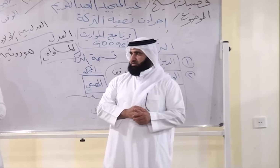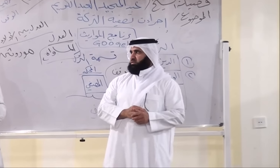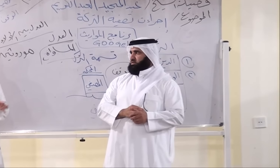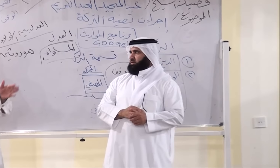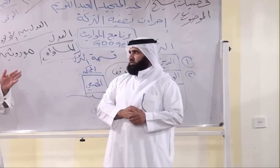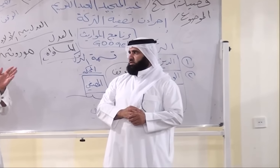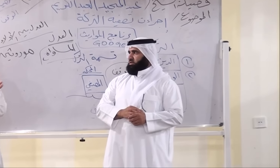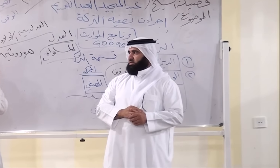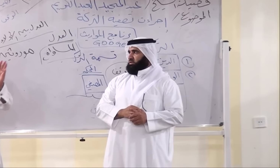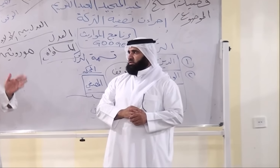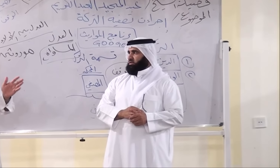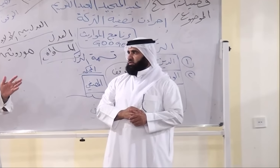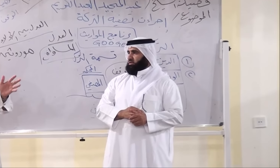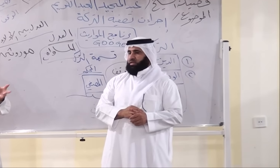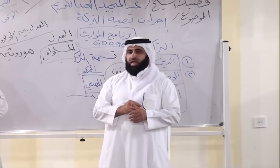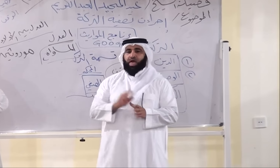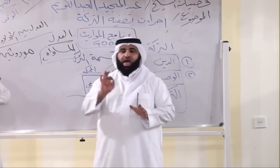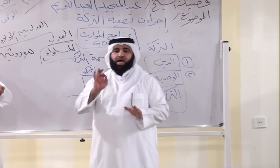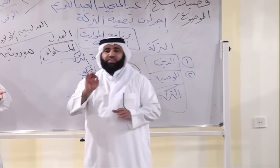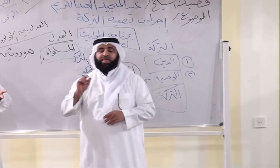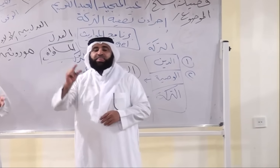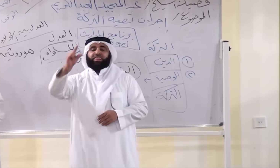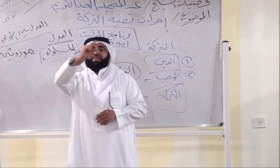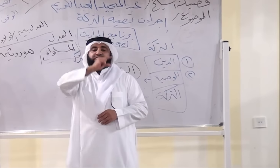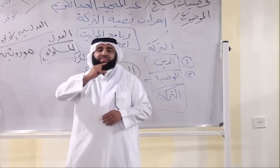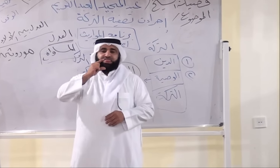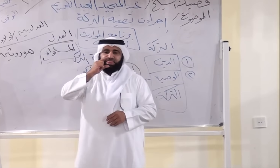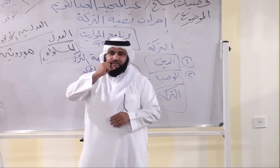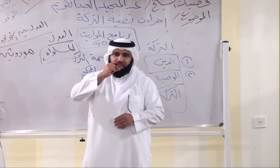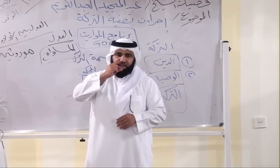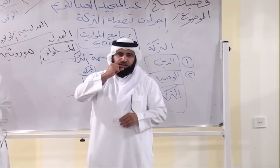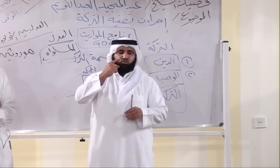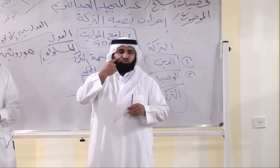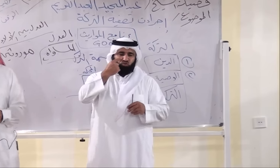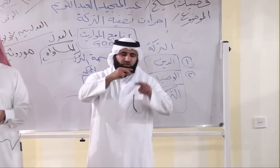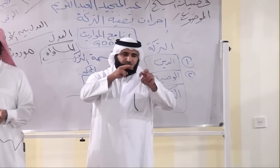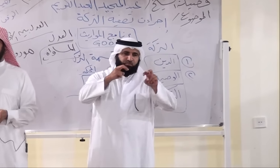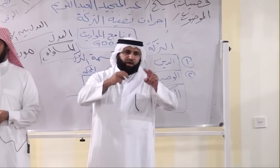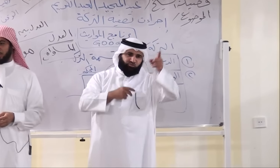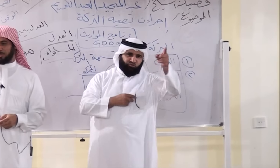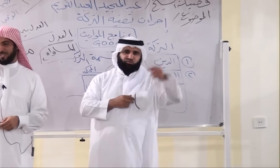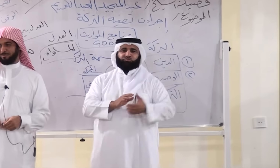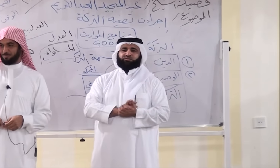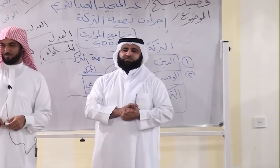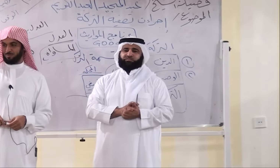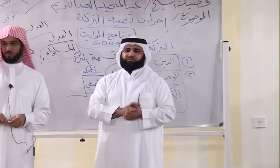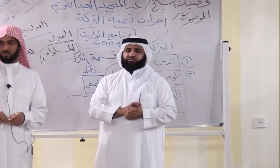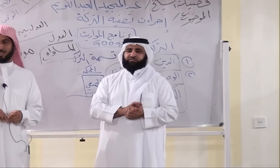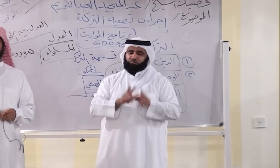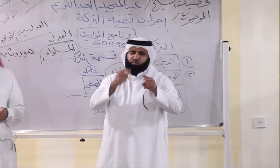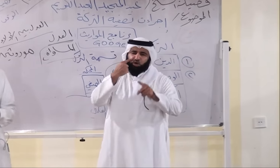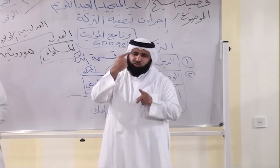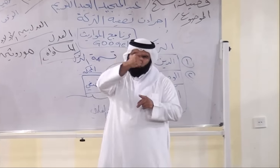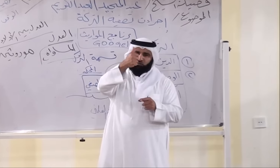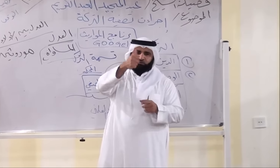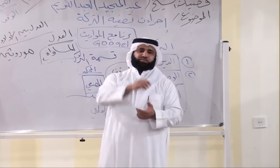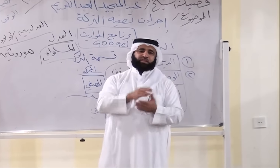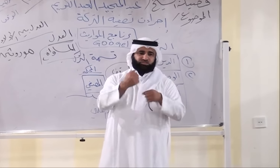25 على كل حال، هذه مسألة شرعية، اللي عنده فرصة يبحثها ويقدمها كورقة عمل عندكم